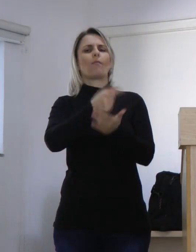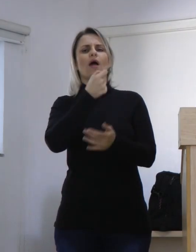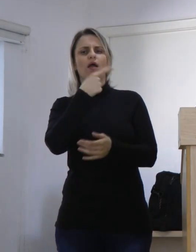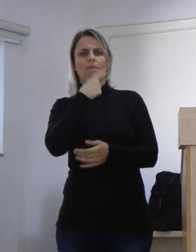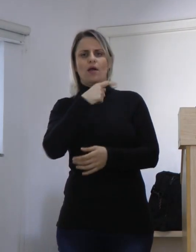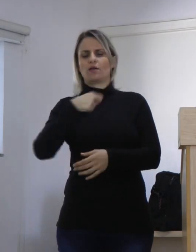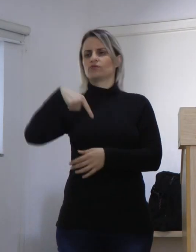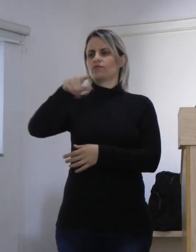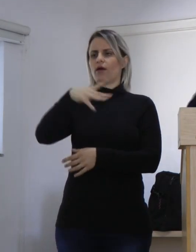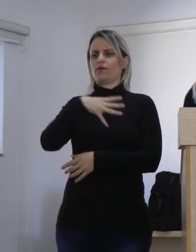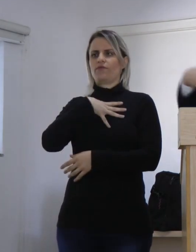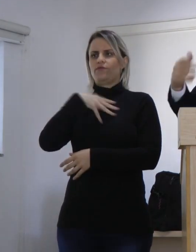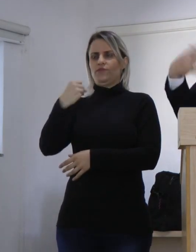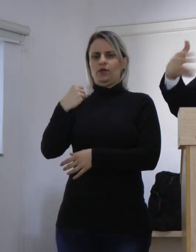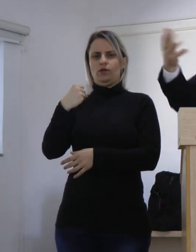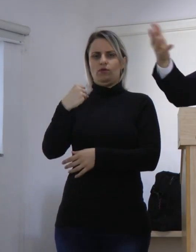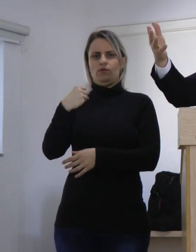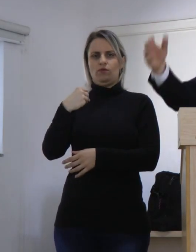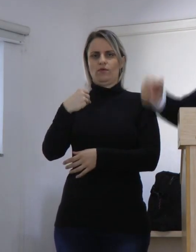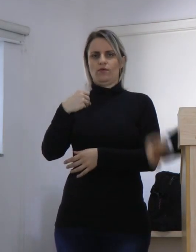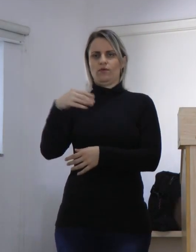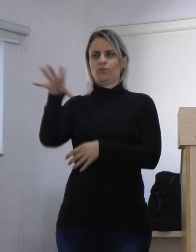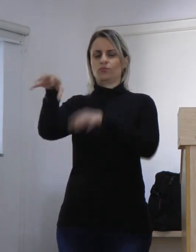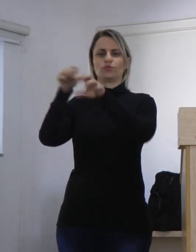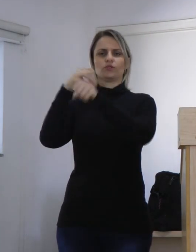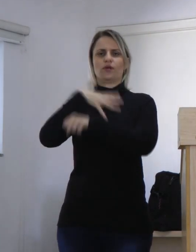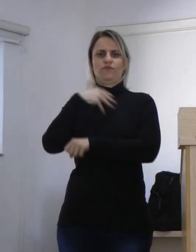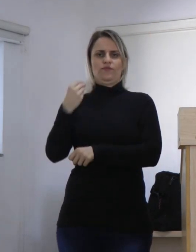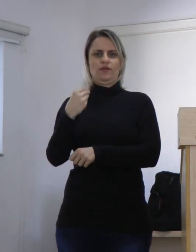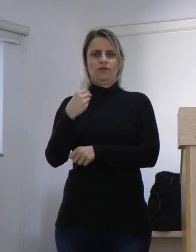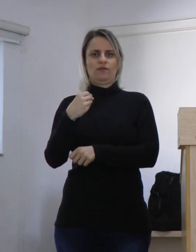colégio. A gente vira mordomo da família.